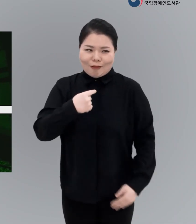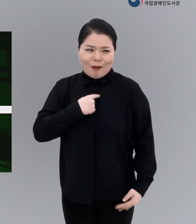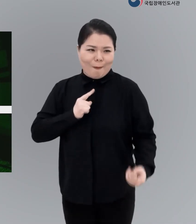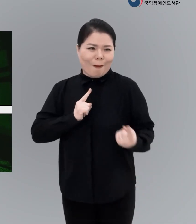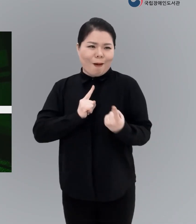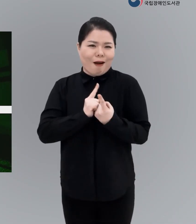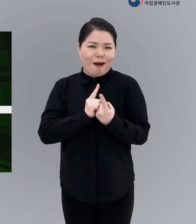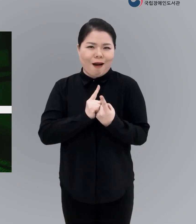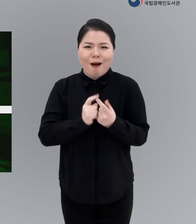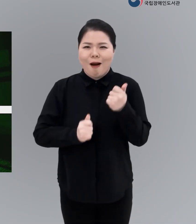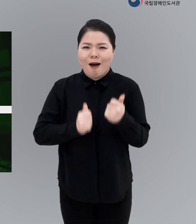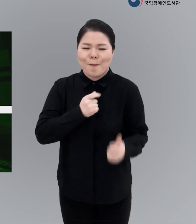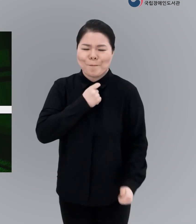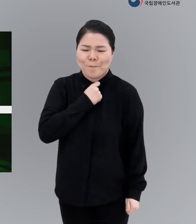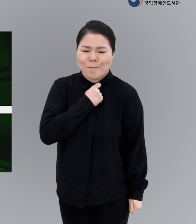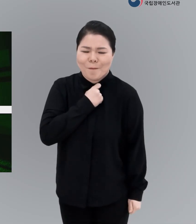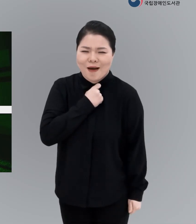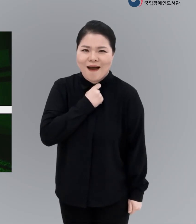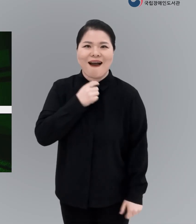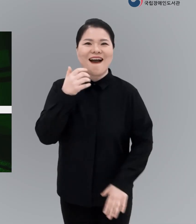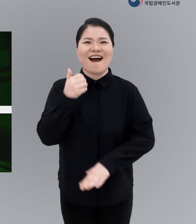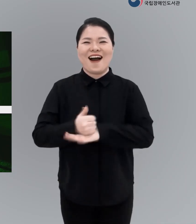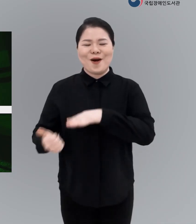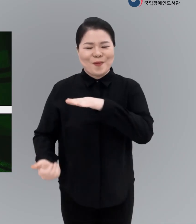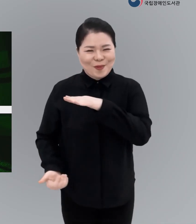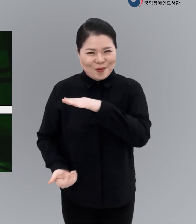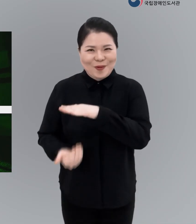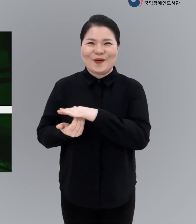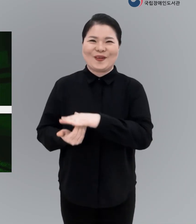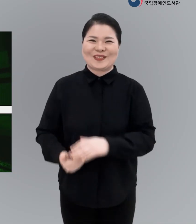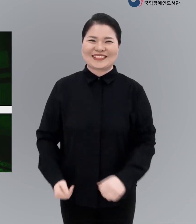테니스 한번 치는 게 꿈이었는데 이뤄진 것이다.